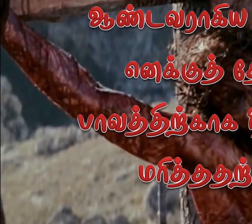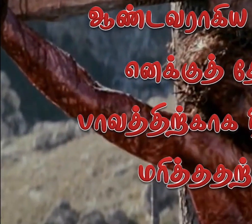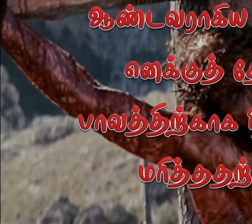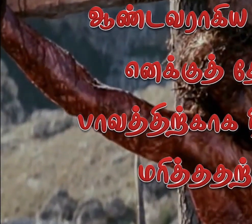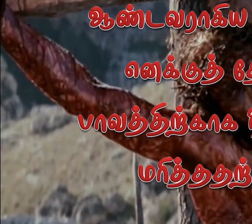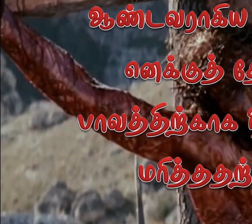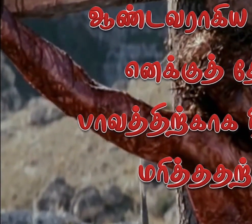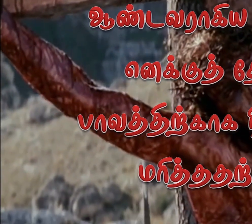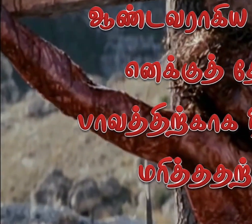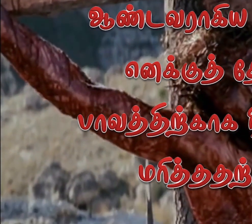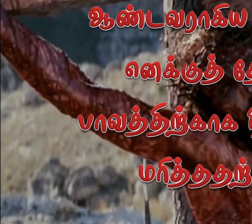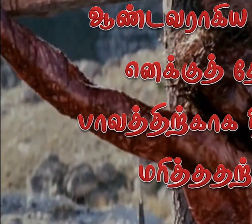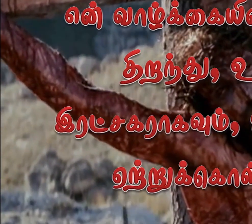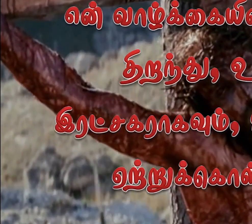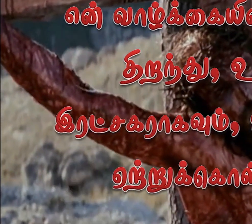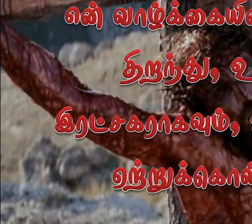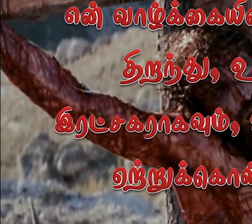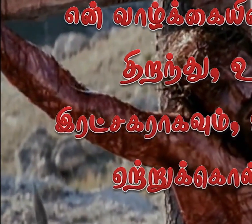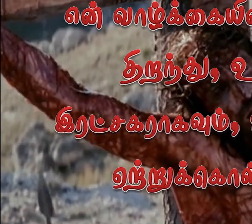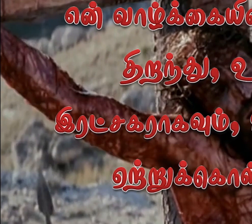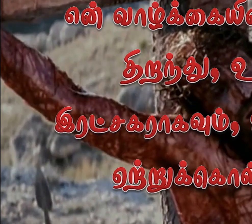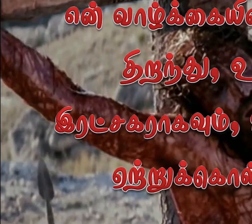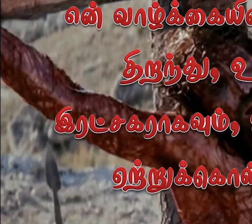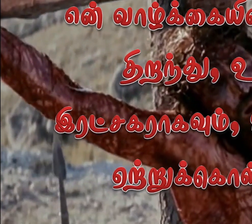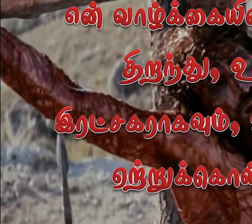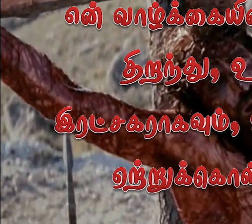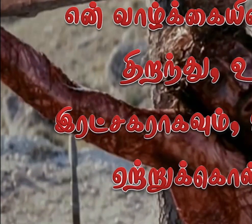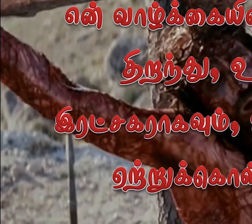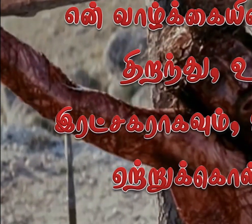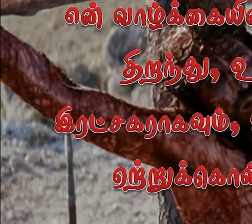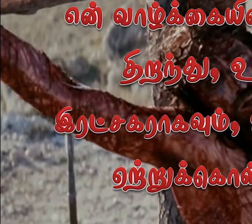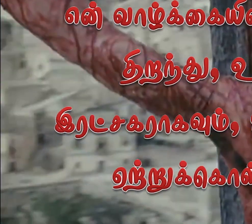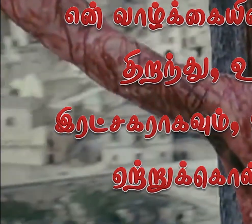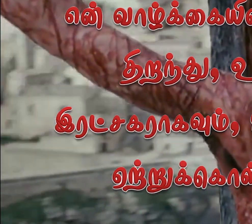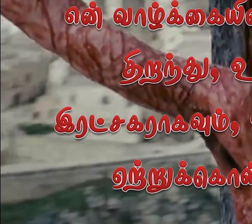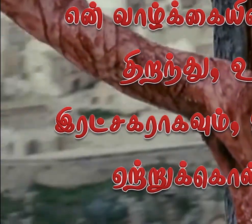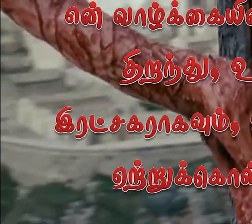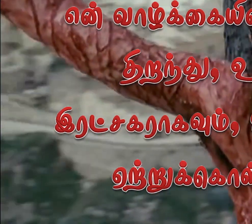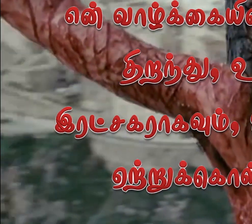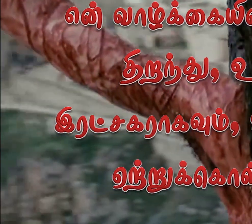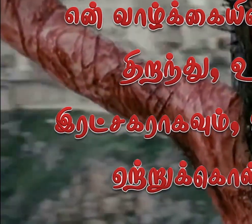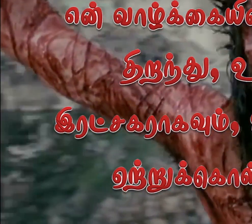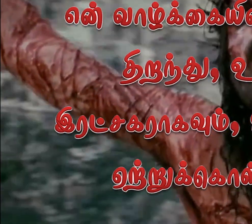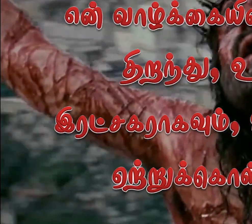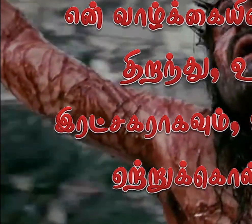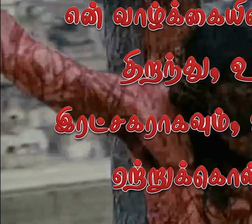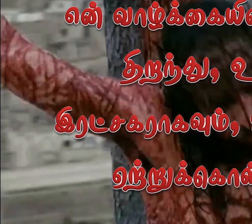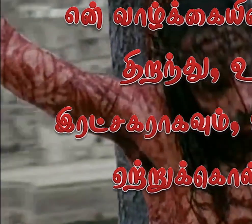நீ சிலுவையில் மரித்ததுக்கு நன்றி. என் வாழ்க்கையின் கதவை நான் திறந்து உம்மை என்